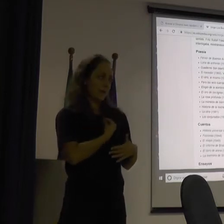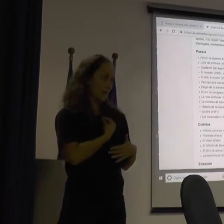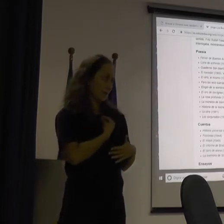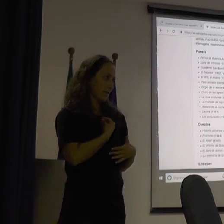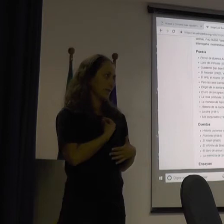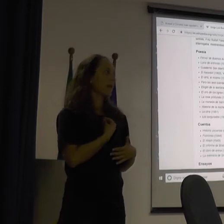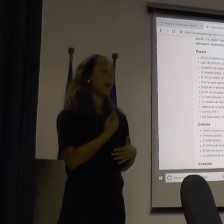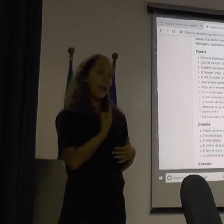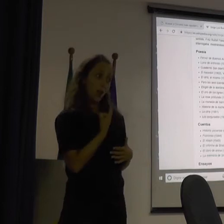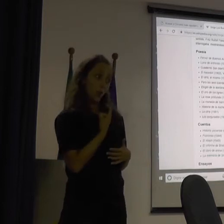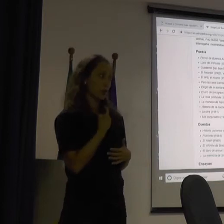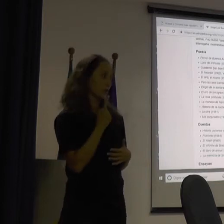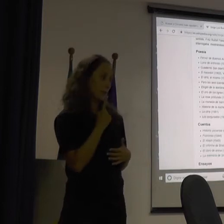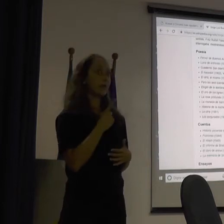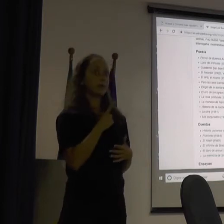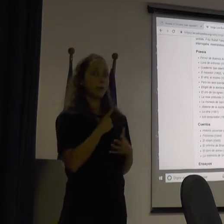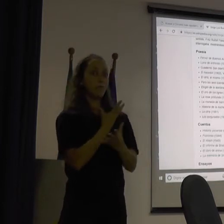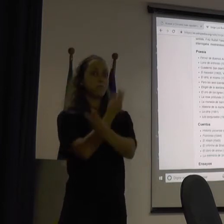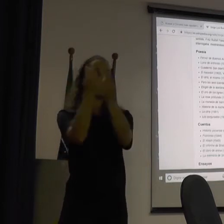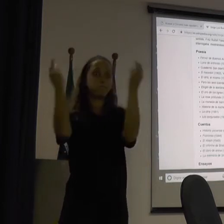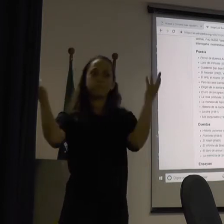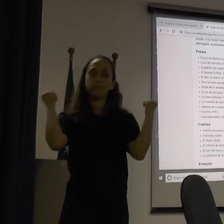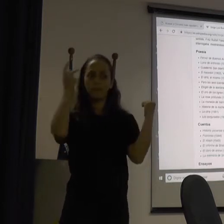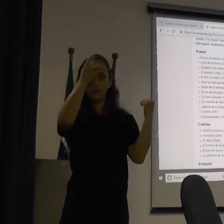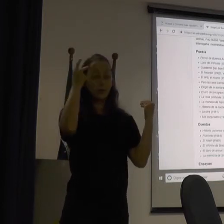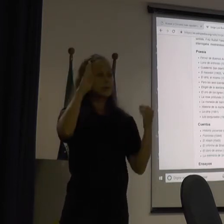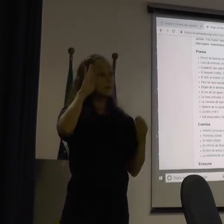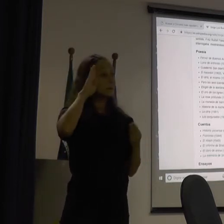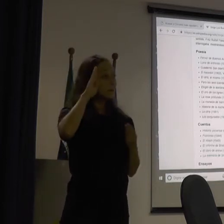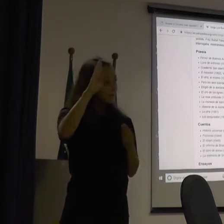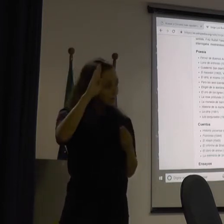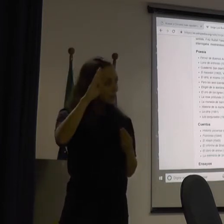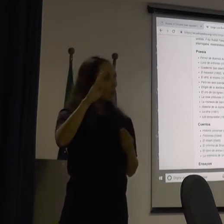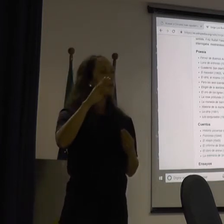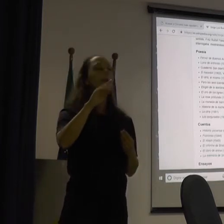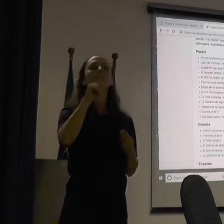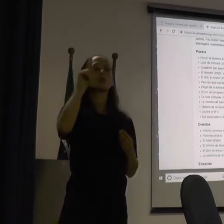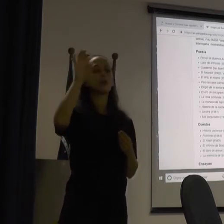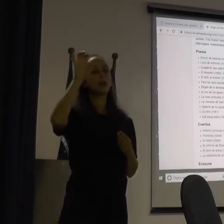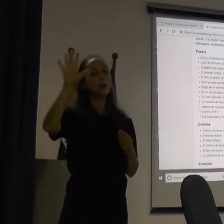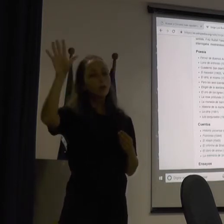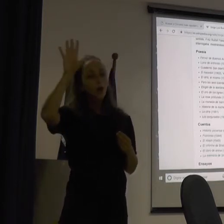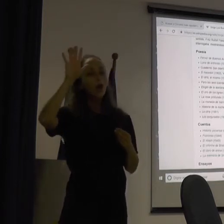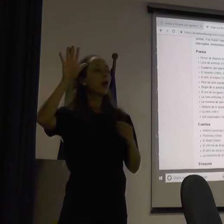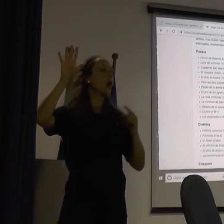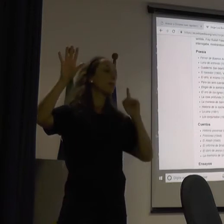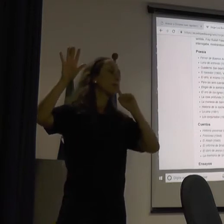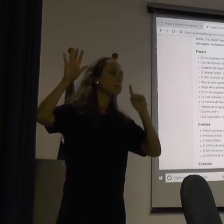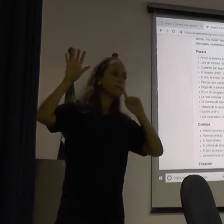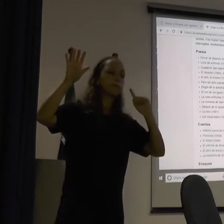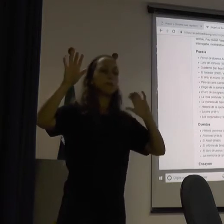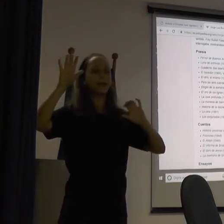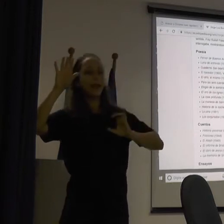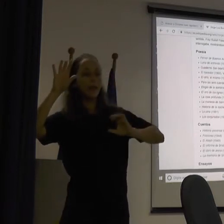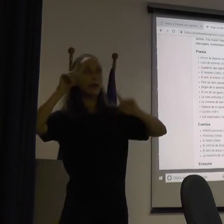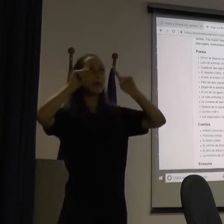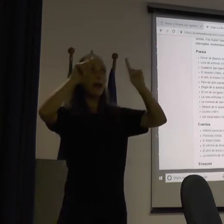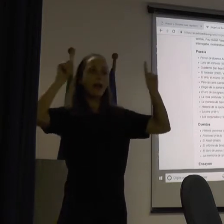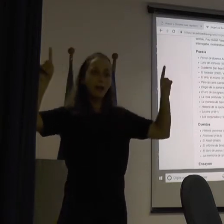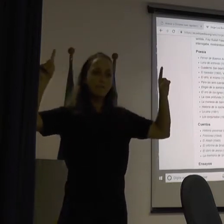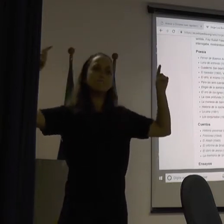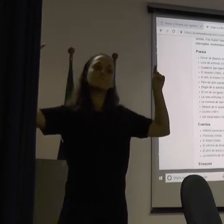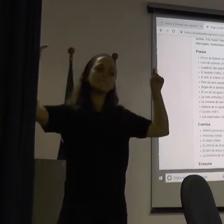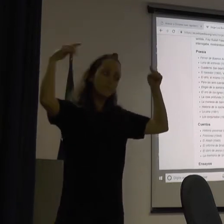né? E principalmente no hemisfério norte. De todas as culturas, né, que eu